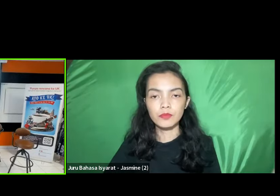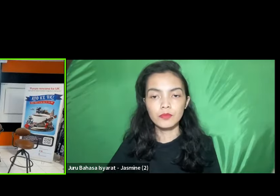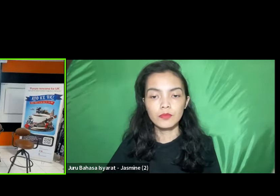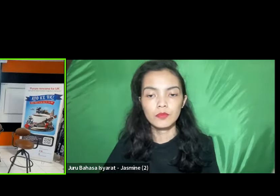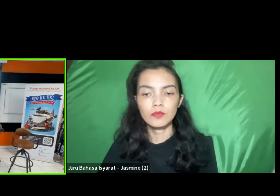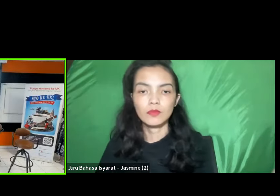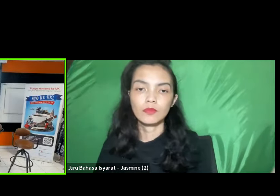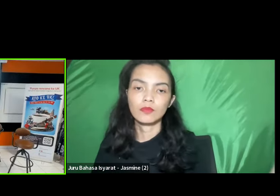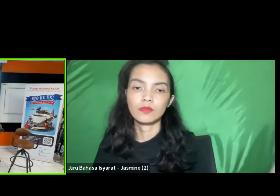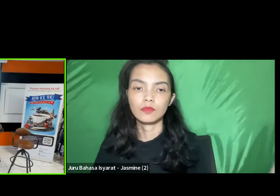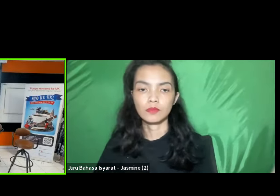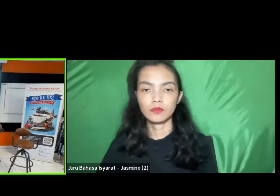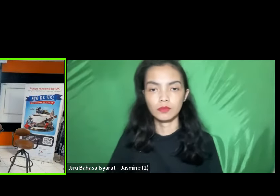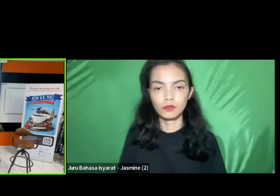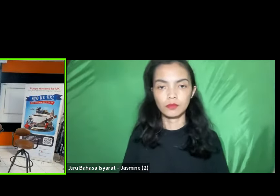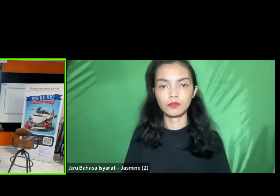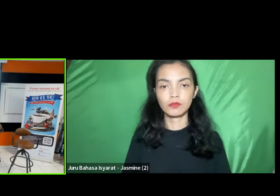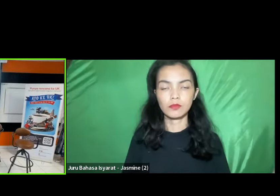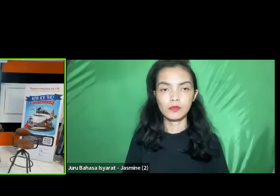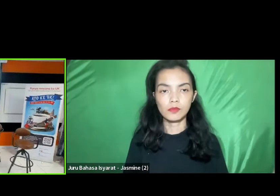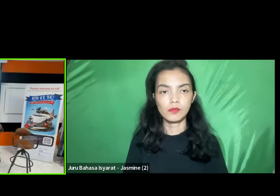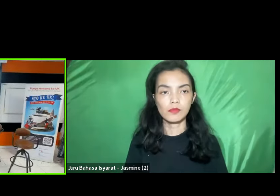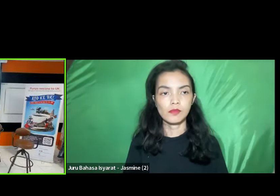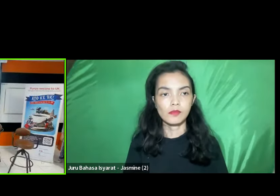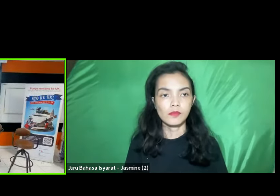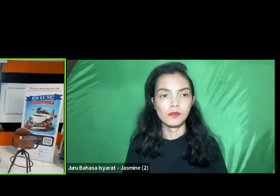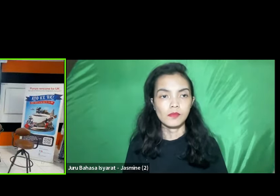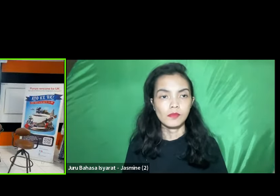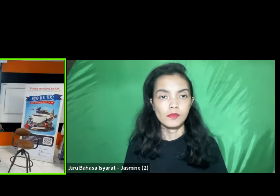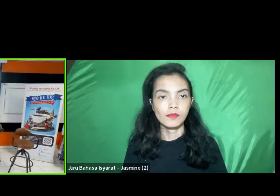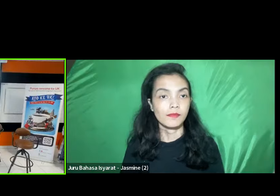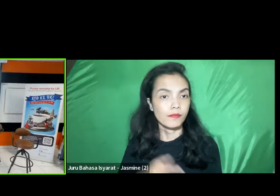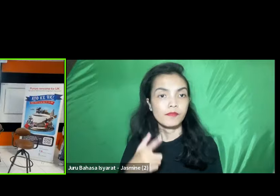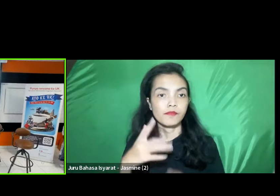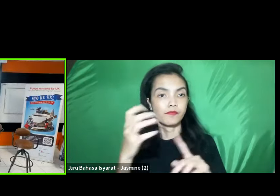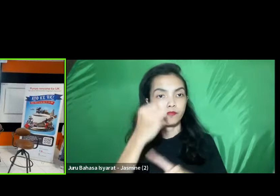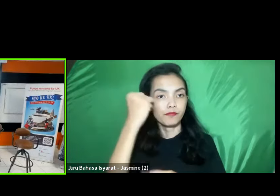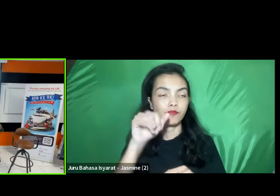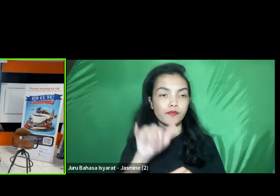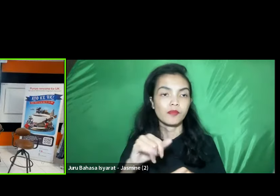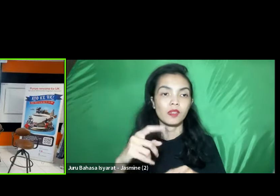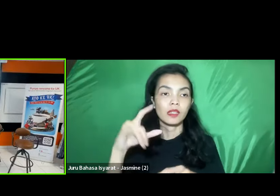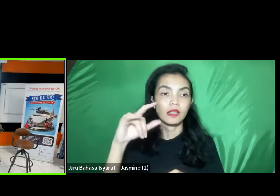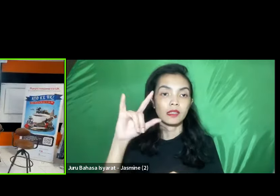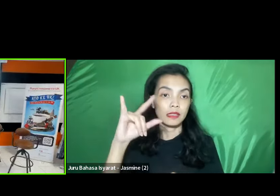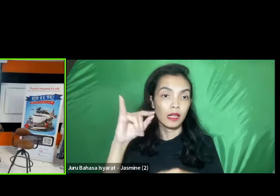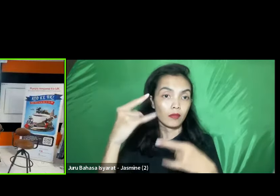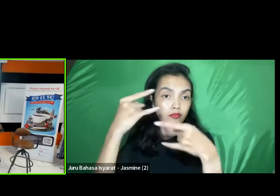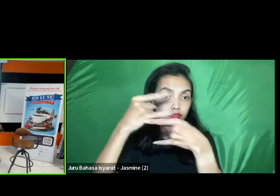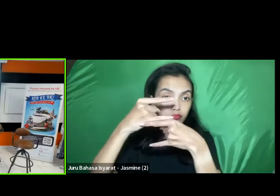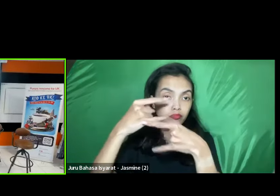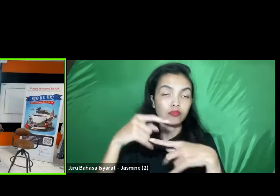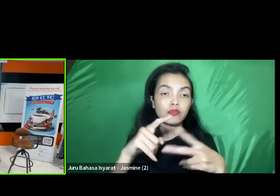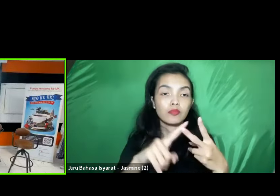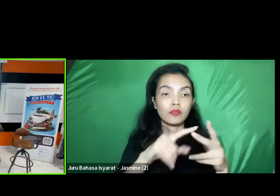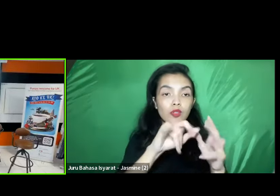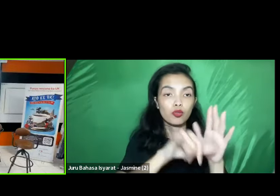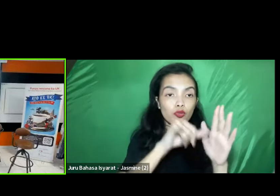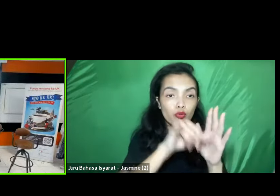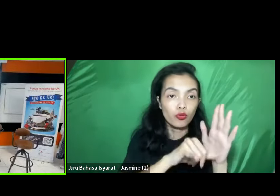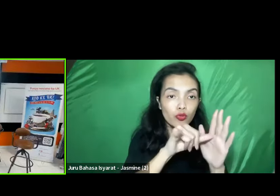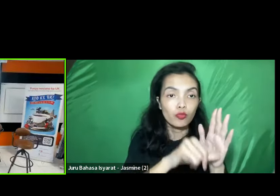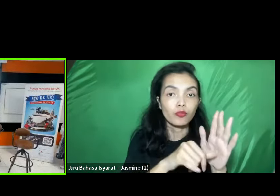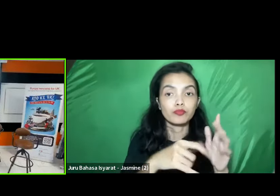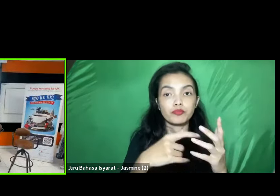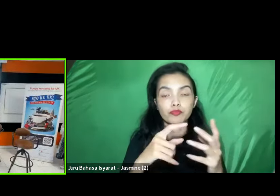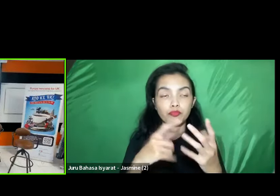itu adalah dari e pencapaiannya juga nah juga untuk IG live dan YouTube itu dari e talk show yang setiap